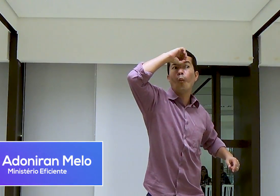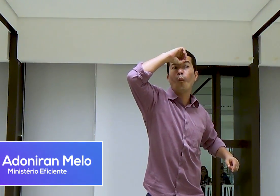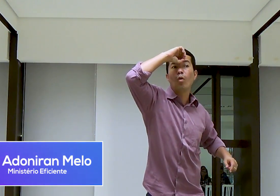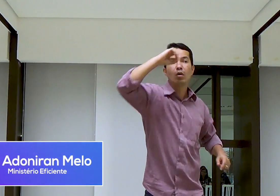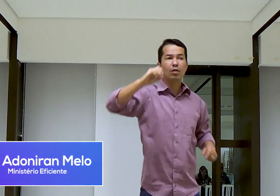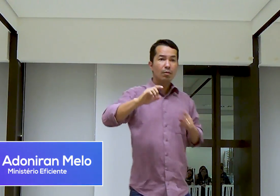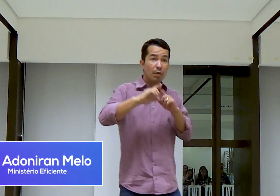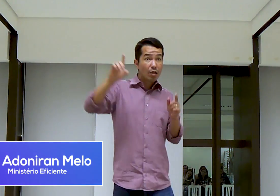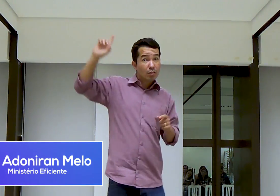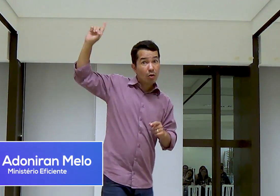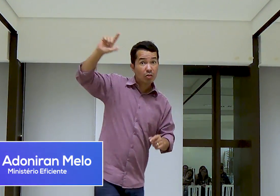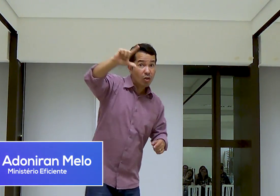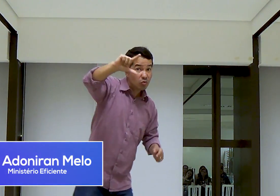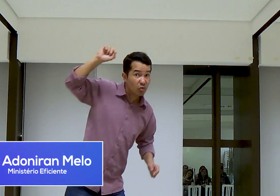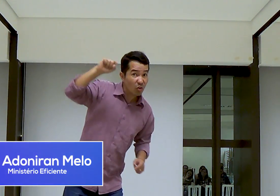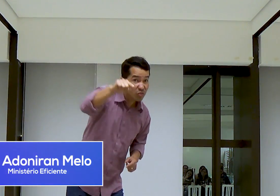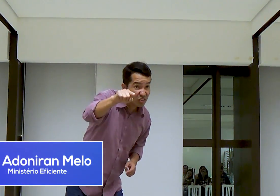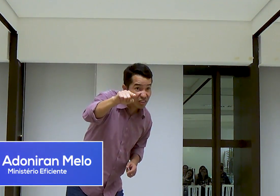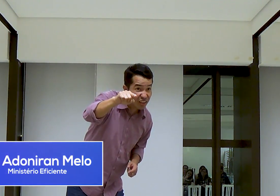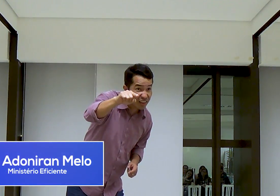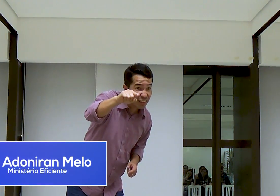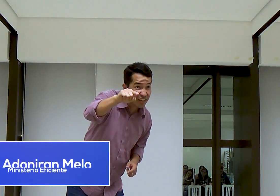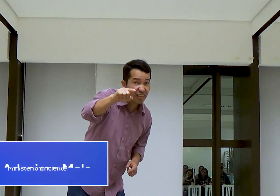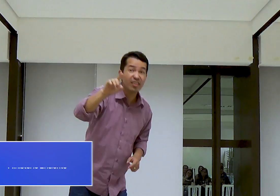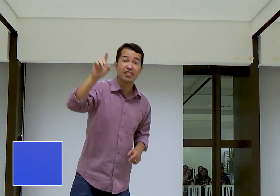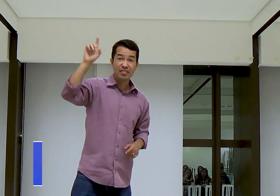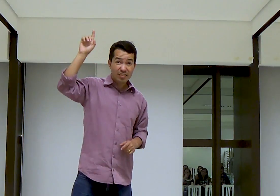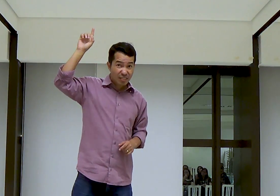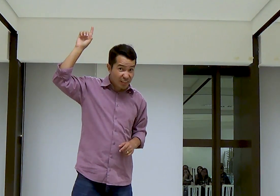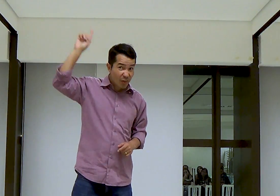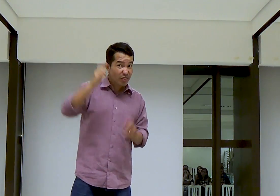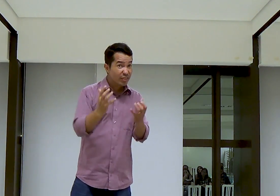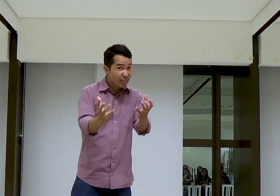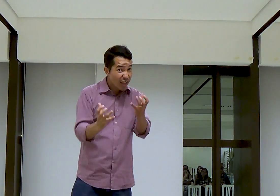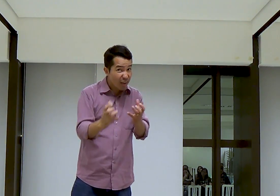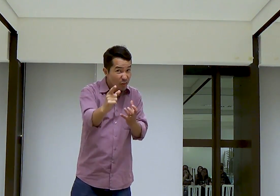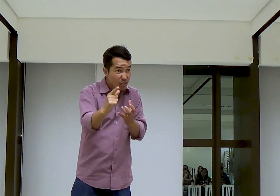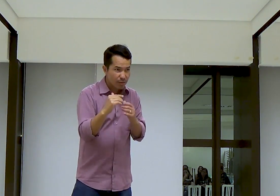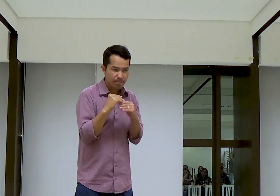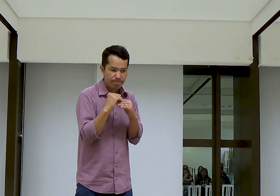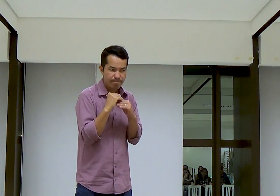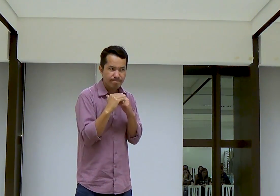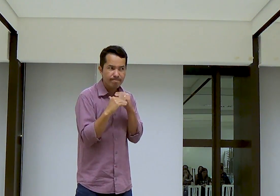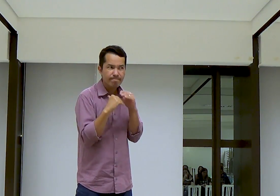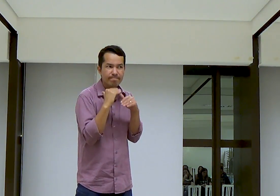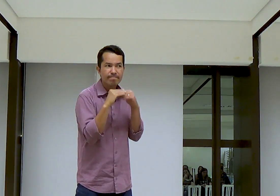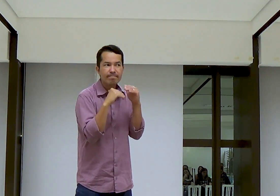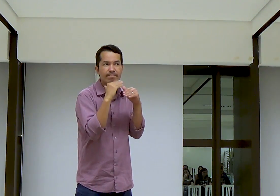Eu não sei de nada. Eu não. Mas Deus escolheu você. Sim, Deus quer que você